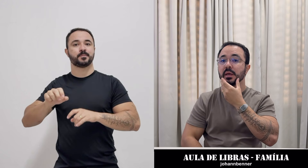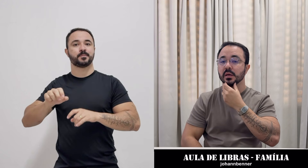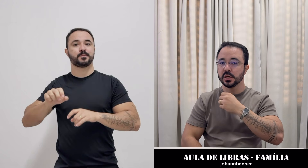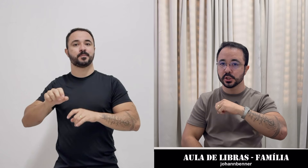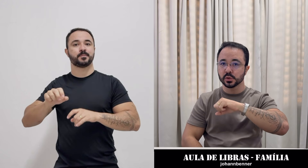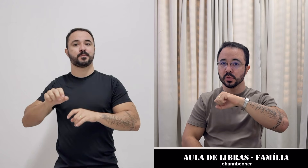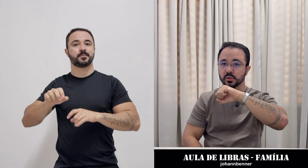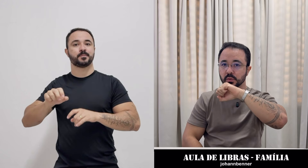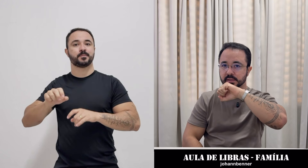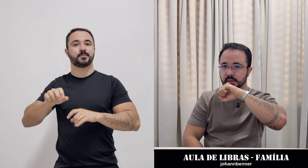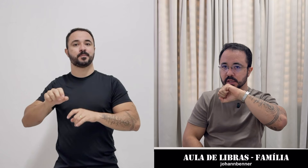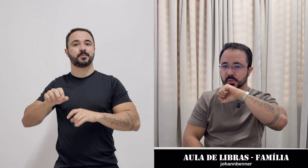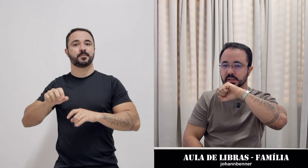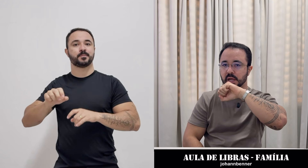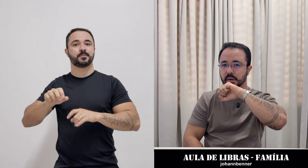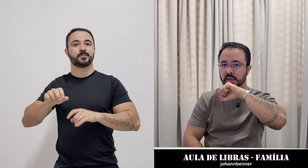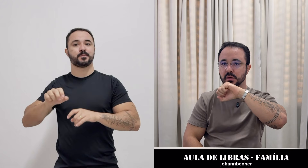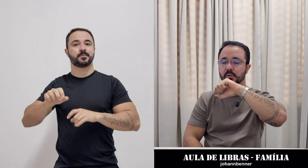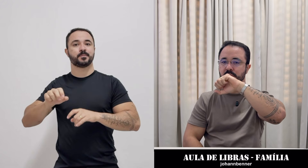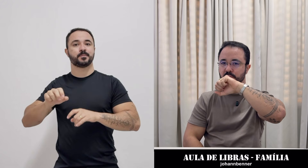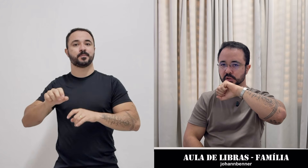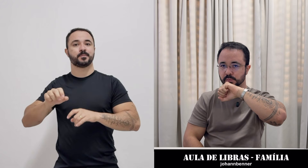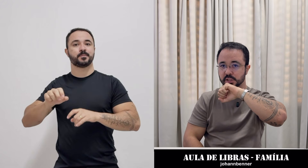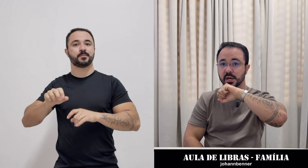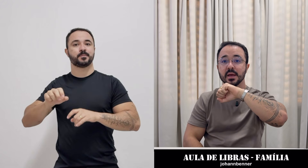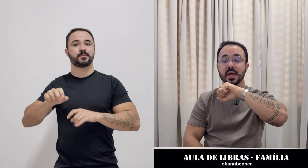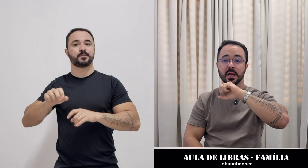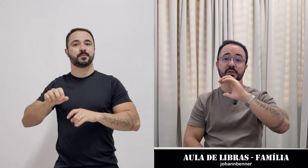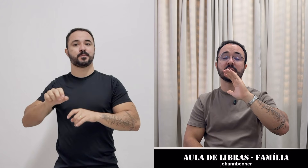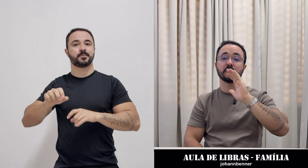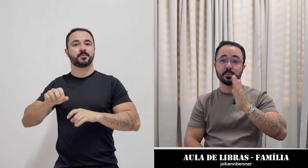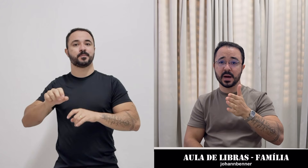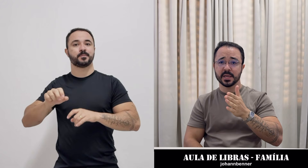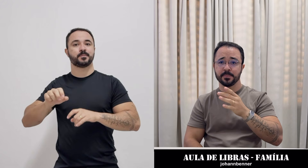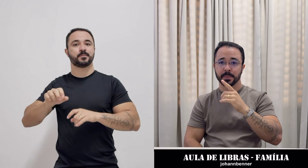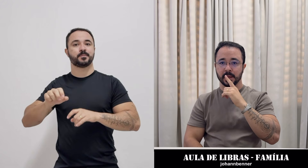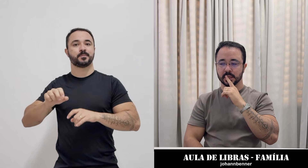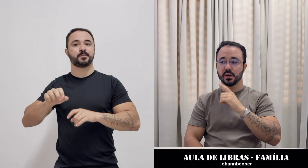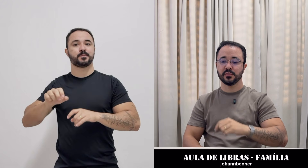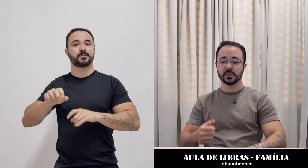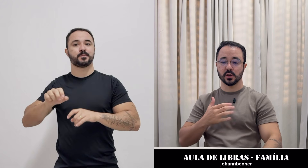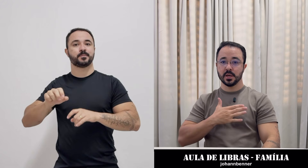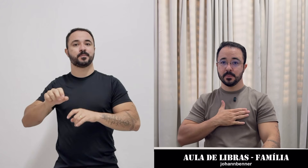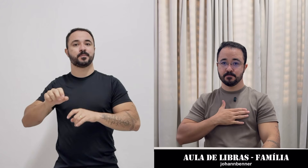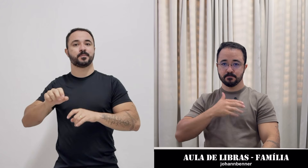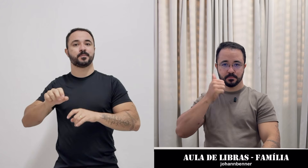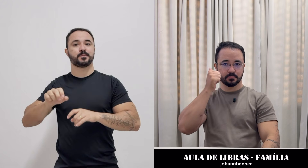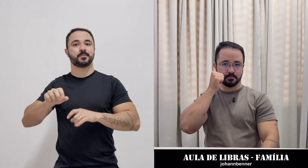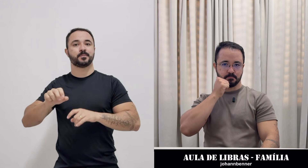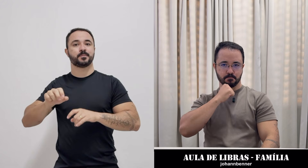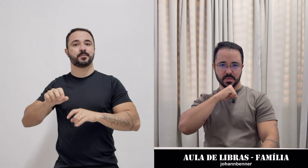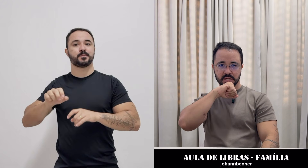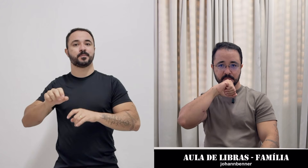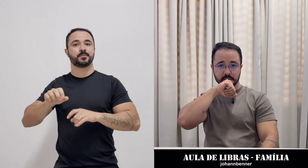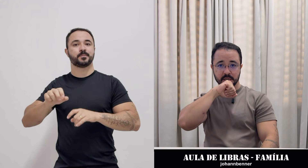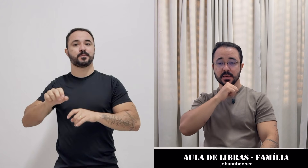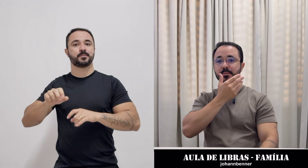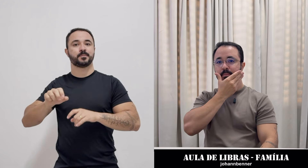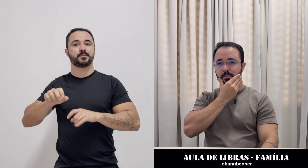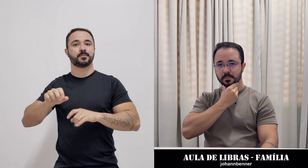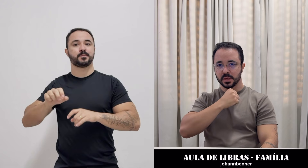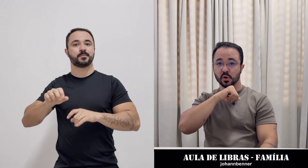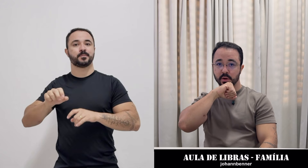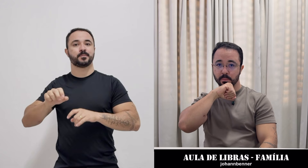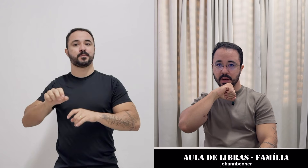de homem, e junto esse mesmo sinal aqui, como se fosse beijar, é o sinal de pai. Então ele fez, ó, minha